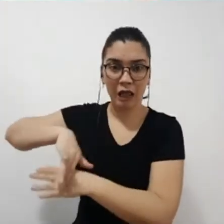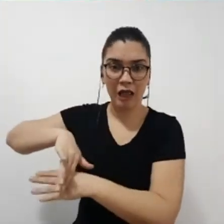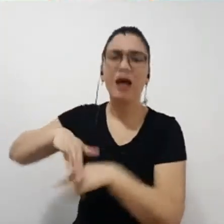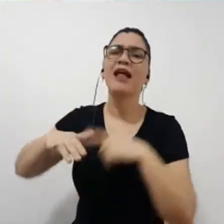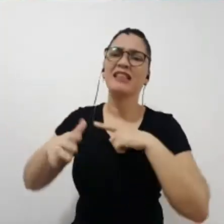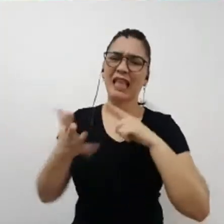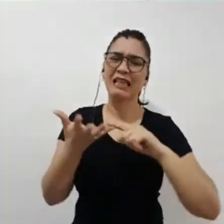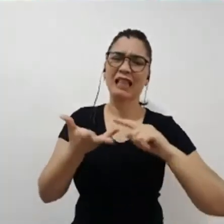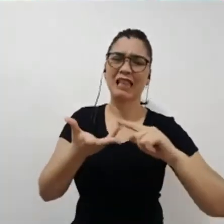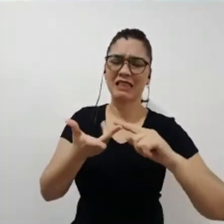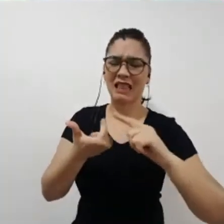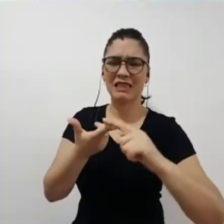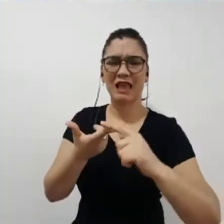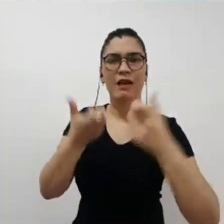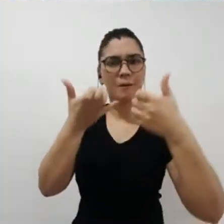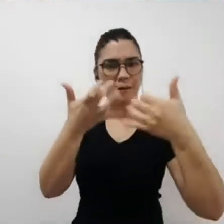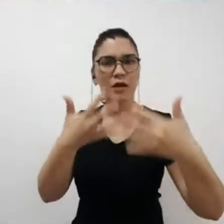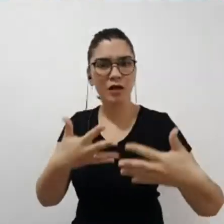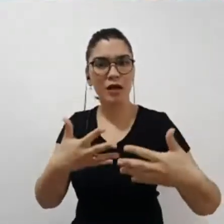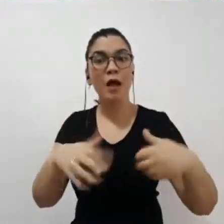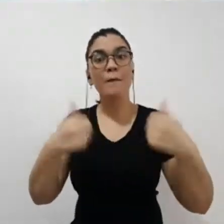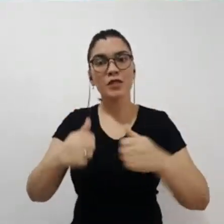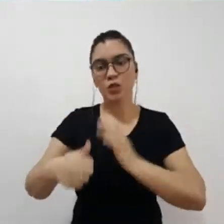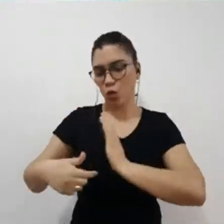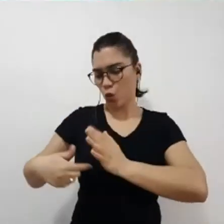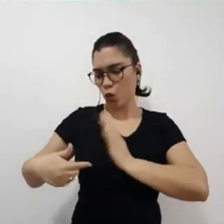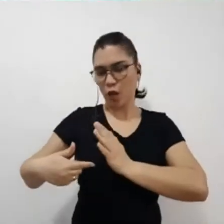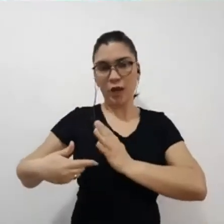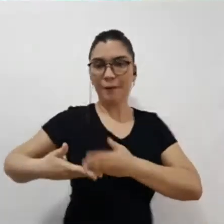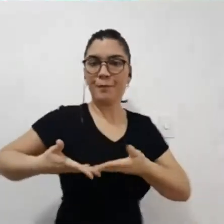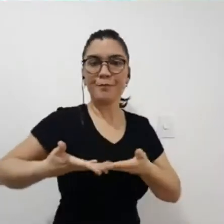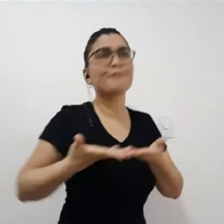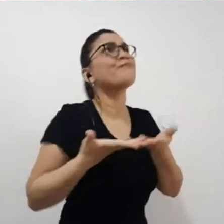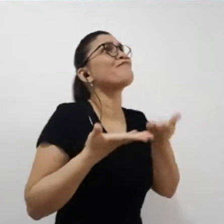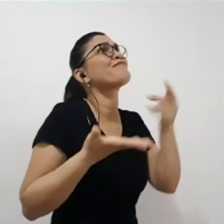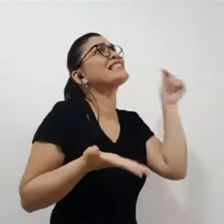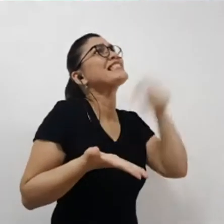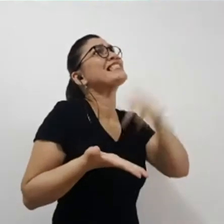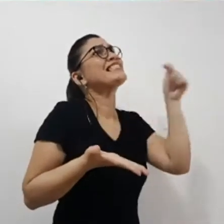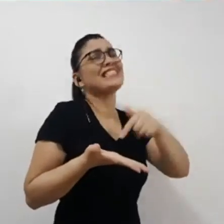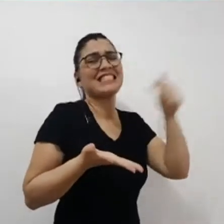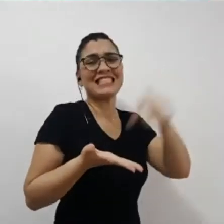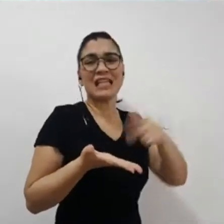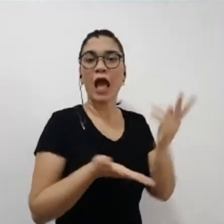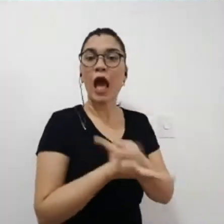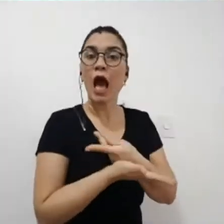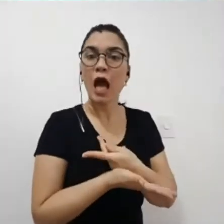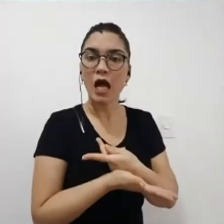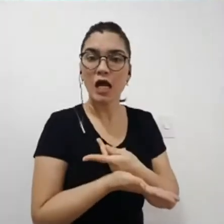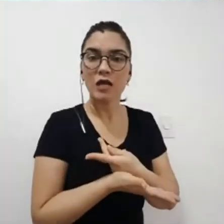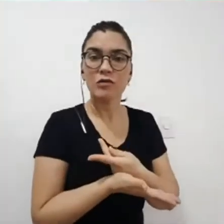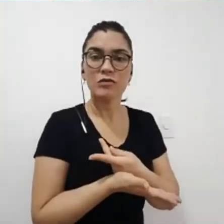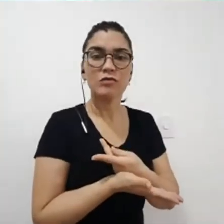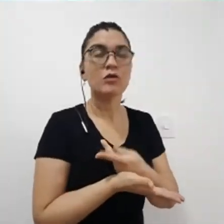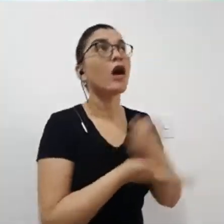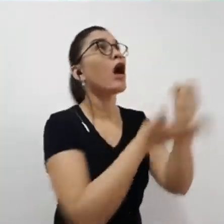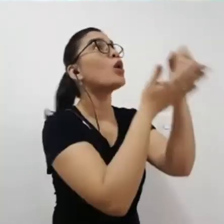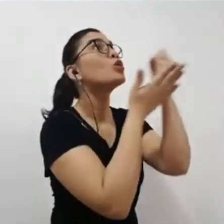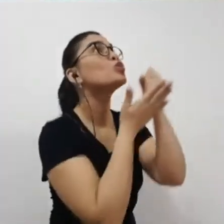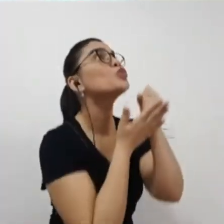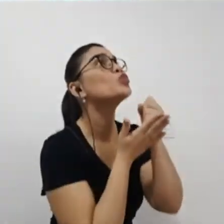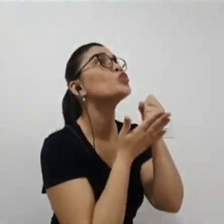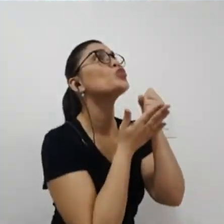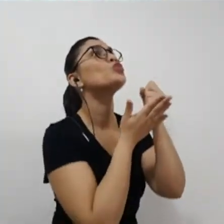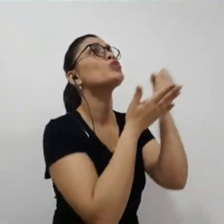e colocar elas nas mãos do Senhor e dizer: Pai, trabalha isso em mim. Me ensina,